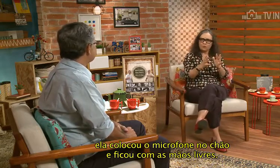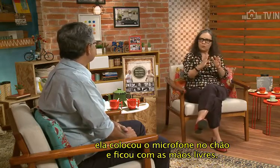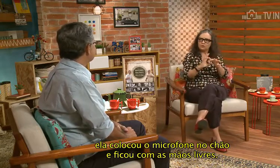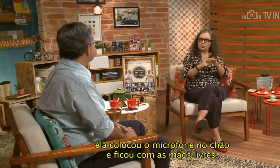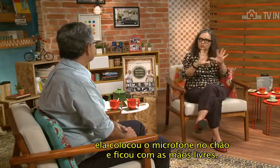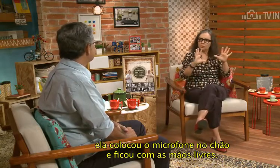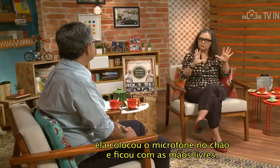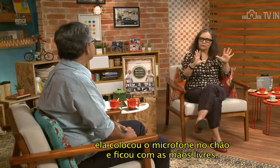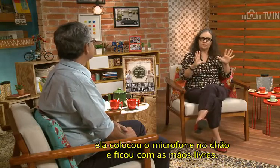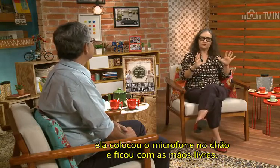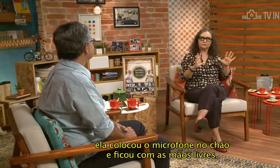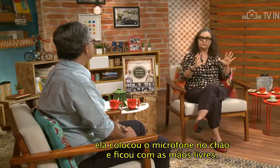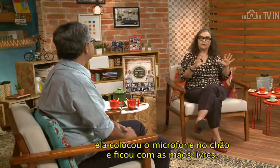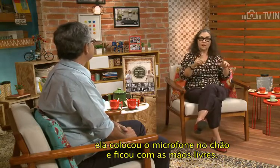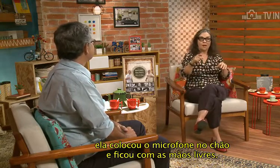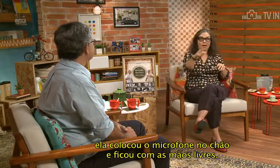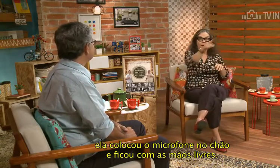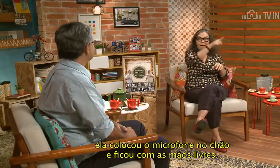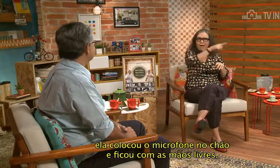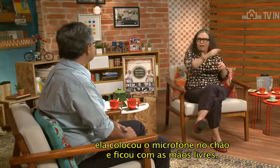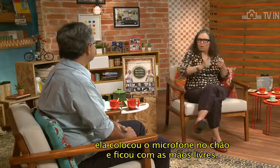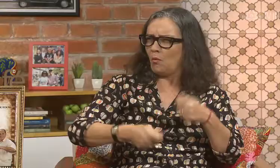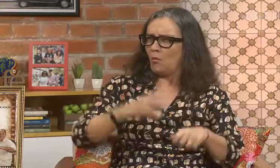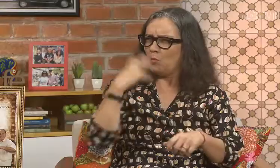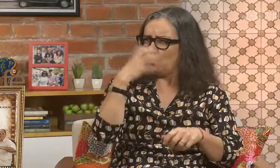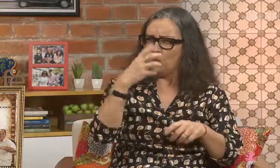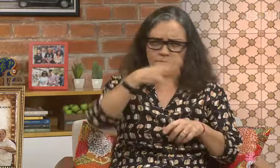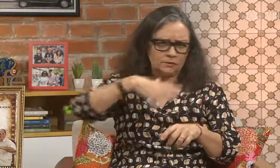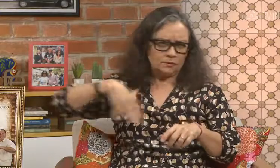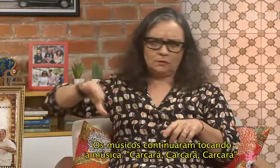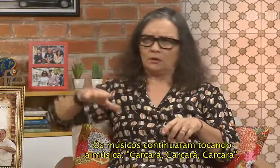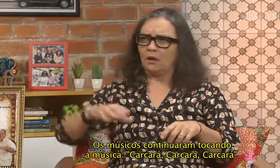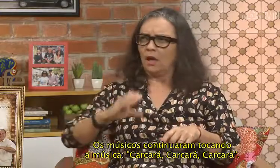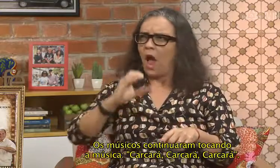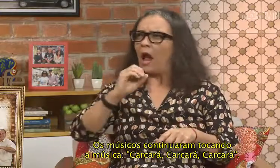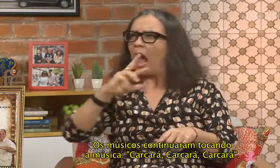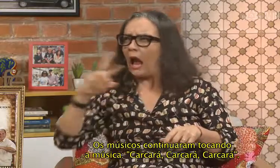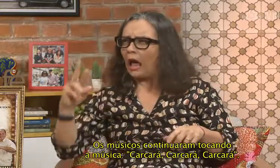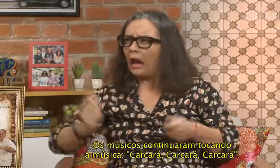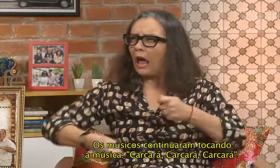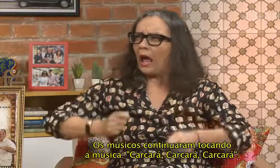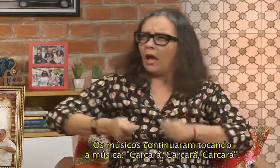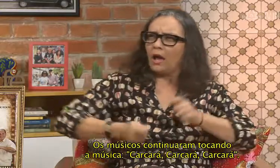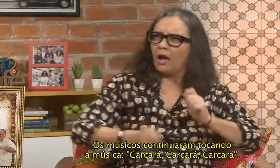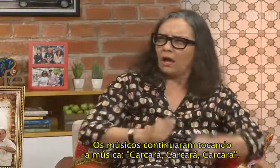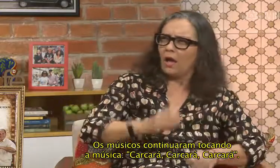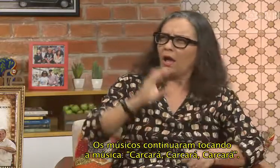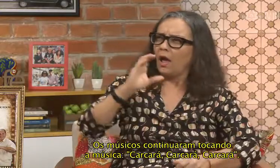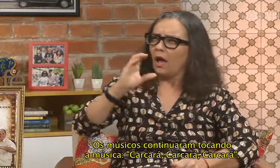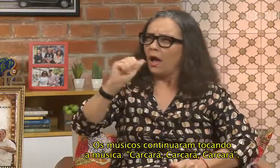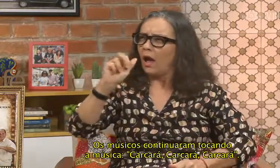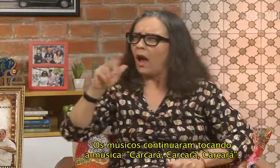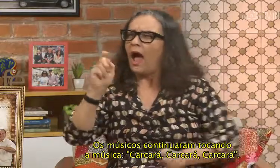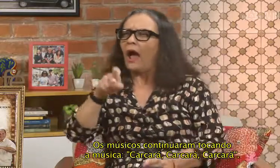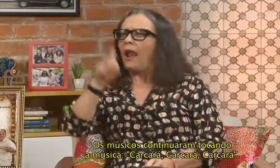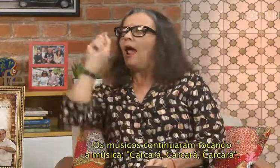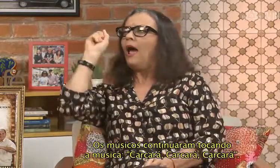E ficou com as mãos livres E aí os músicos continuaram tocando a música Carcará,